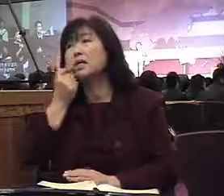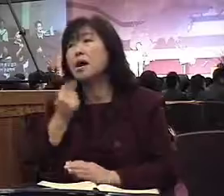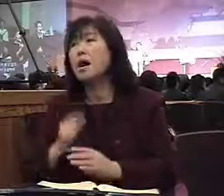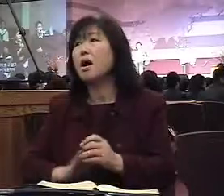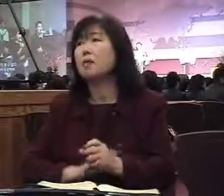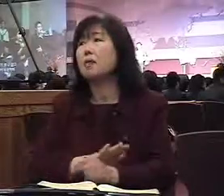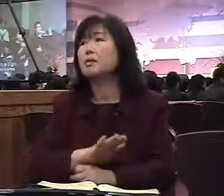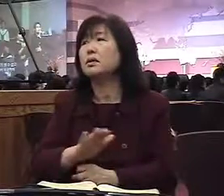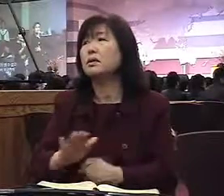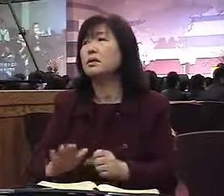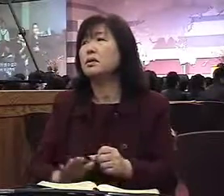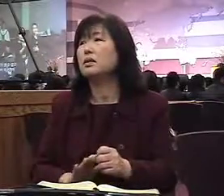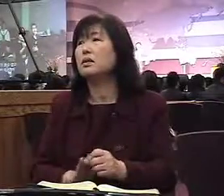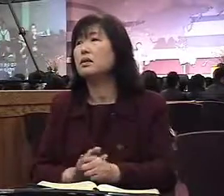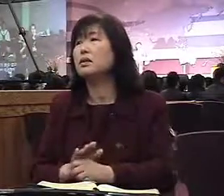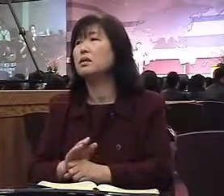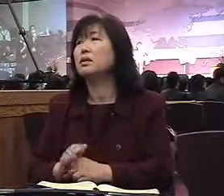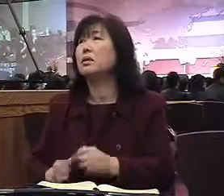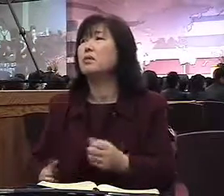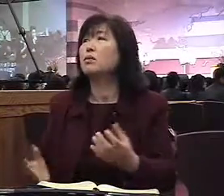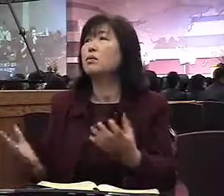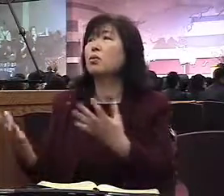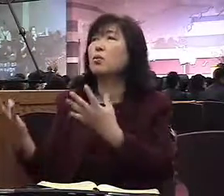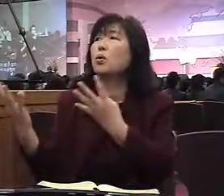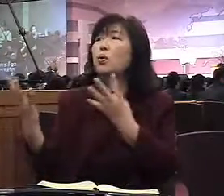그의 정이